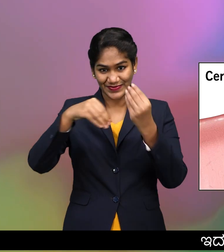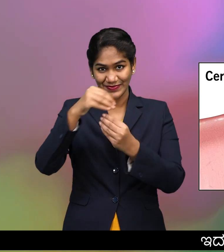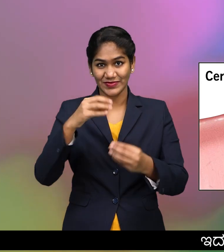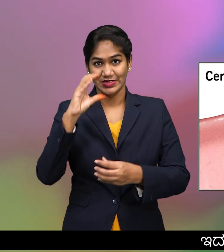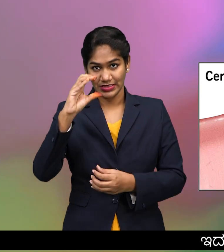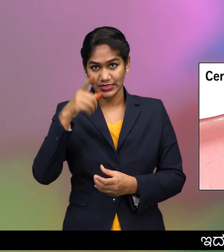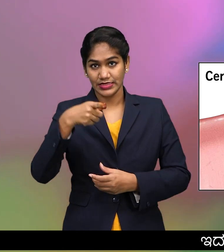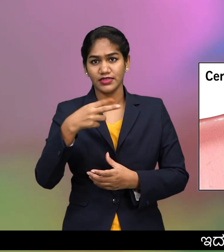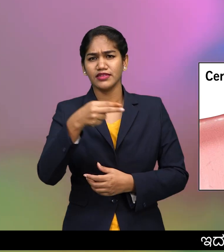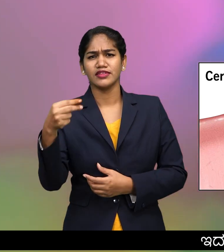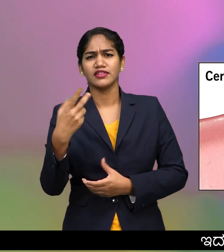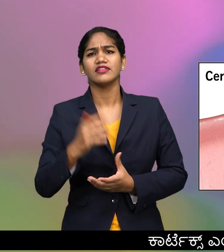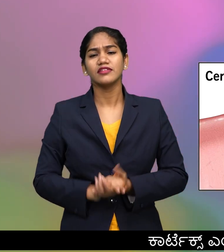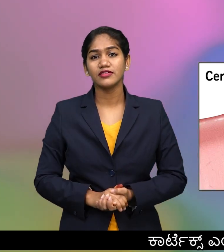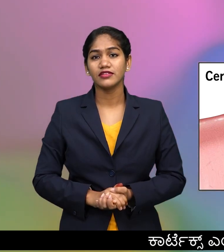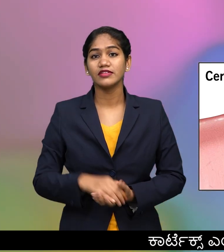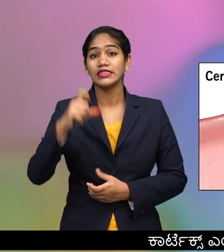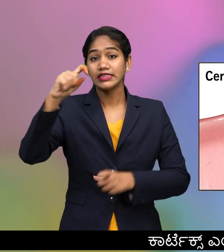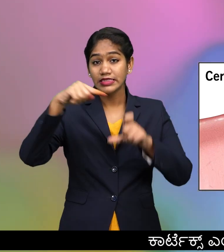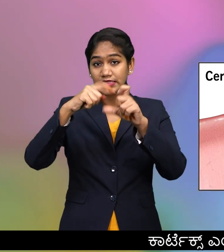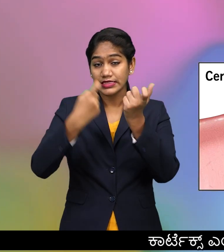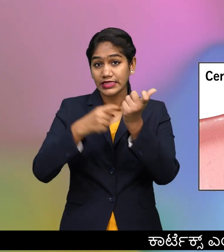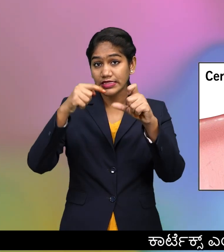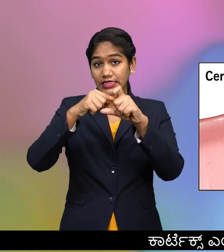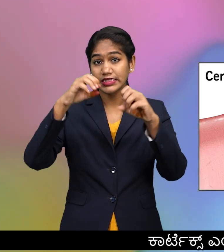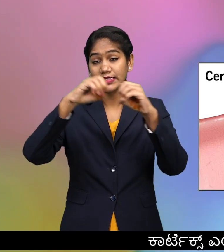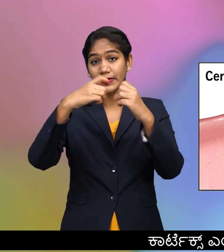ಇದನ್ನು ಸೆರೆಬ್ರಲ್ ಕಾರ್ಟೆಕ್ಸ್ ಎಂದು ಕರೆಯಲಾಗುತ್ತದೆ.